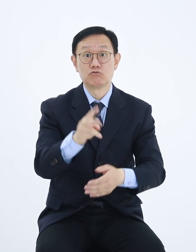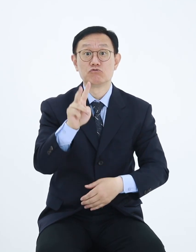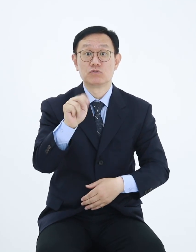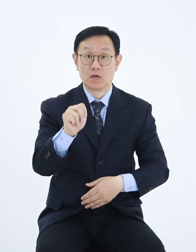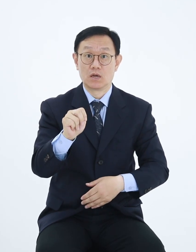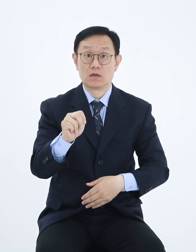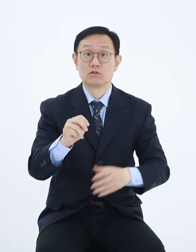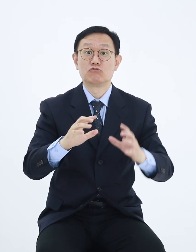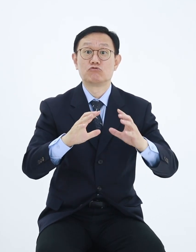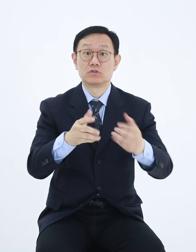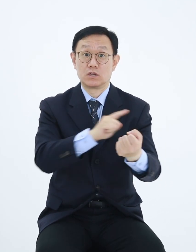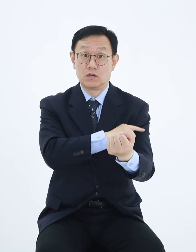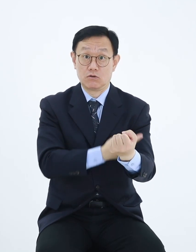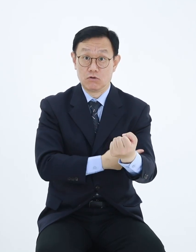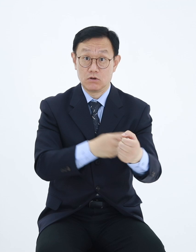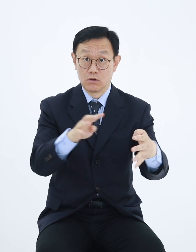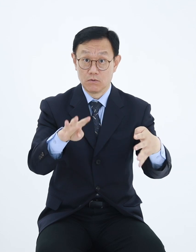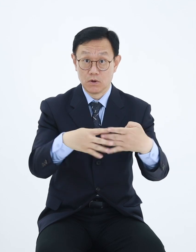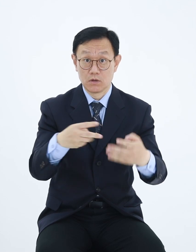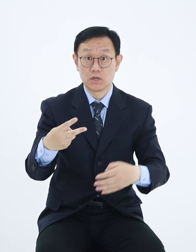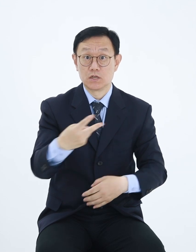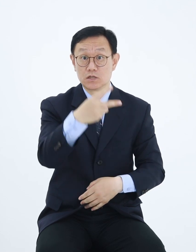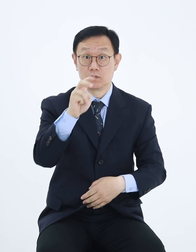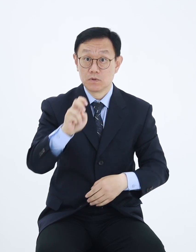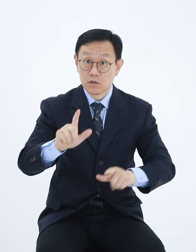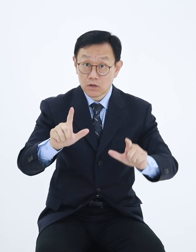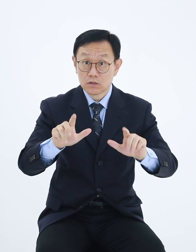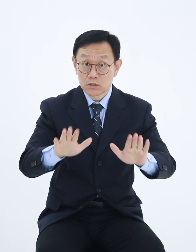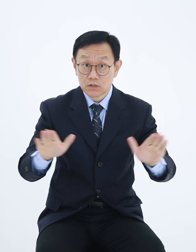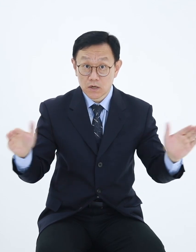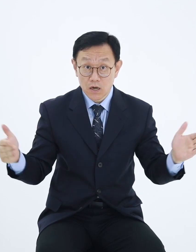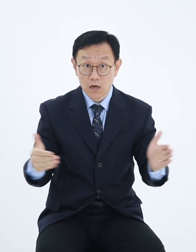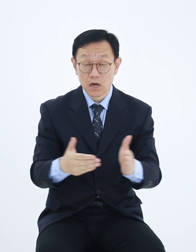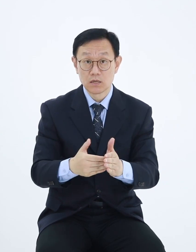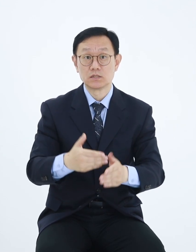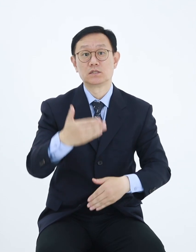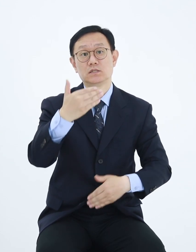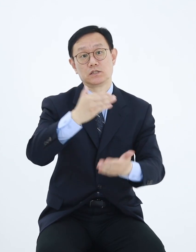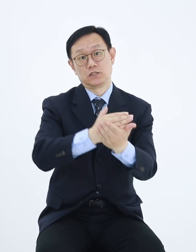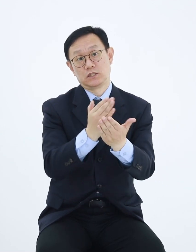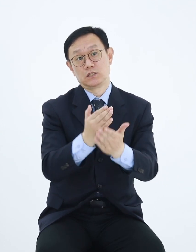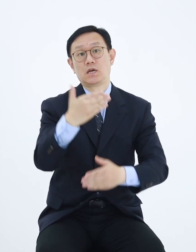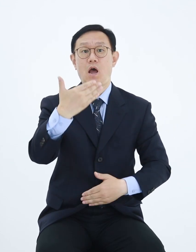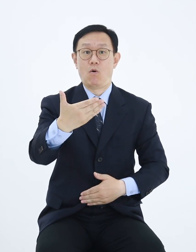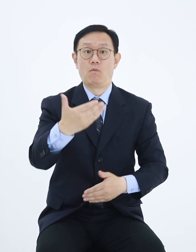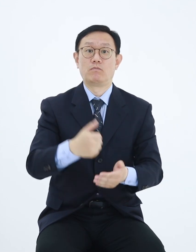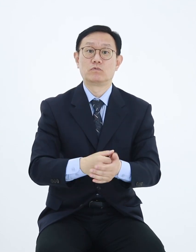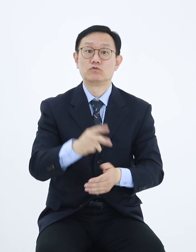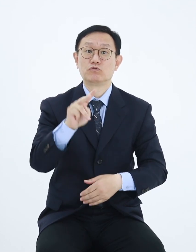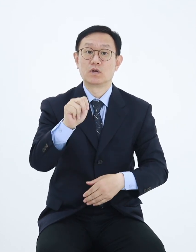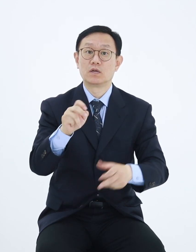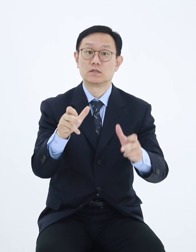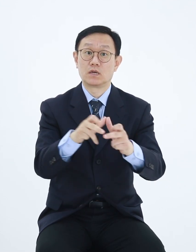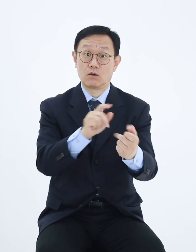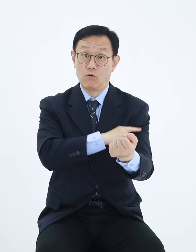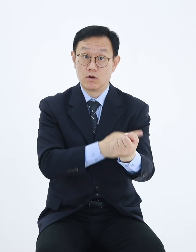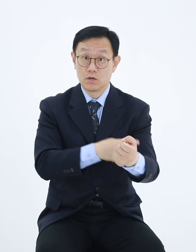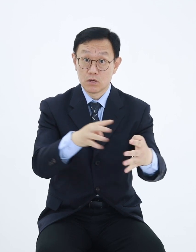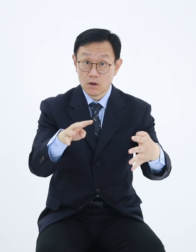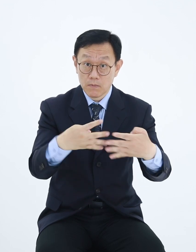유엔의 국제인권협약은 2021년 현재 총 9가지입니다. 유엔 장애인 권리